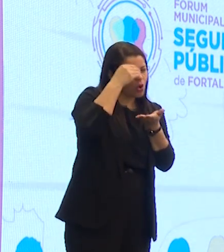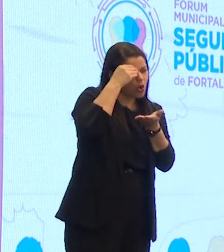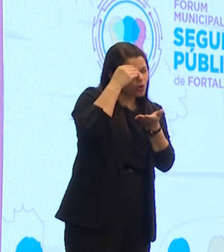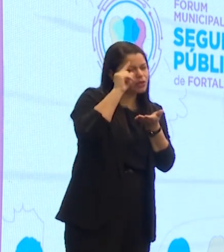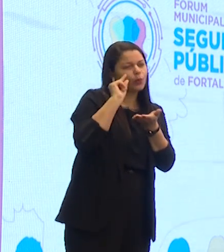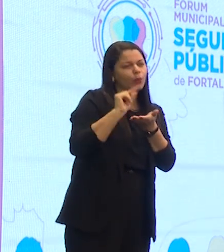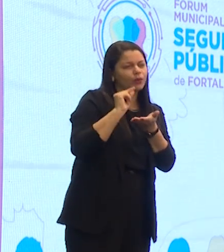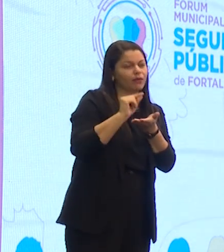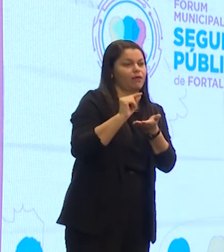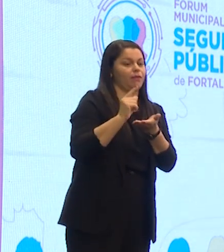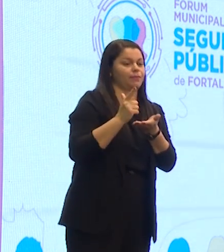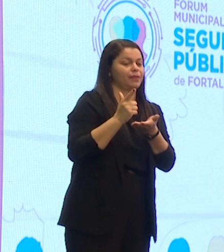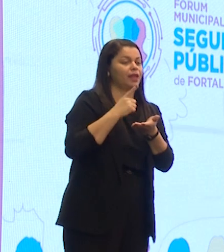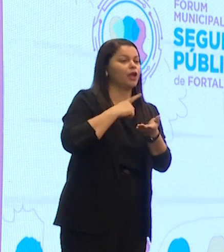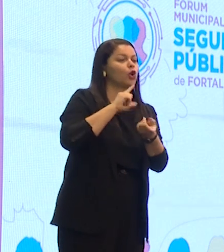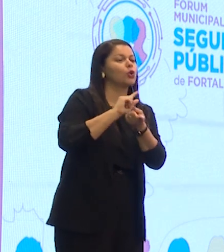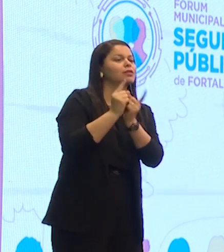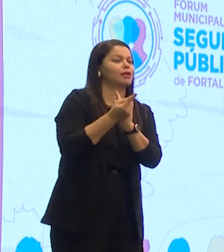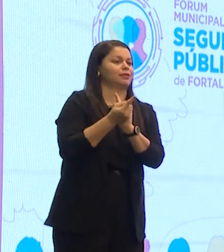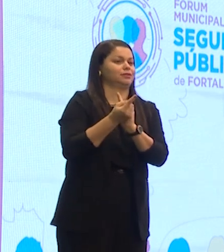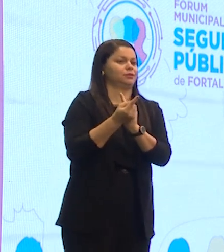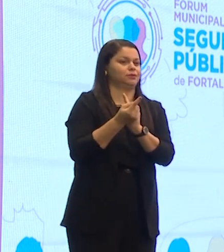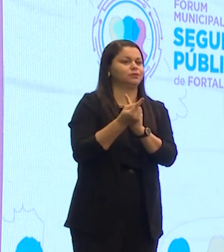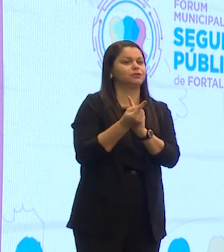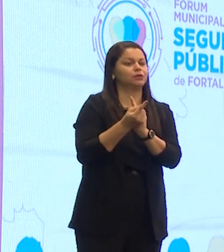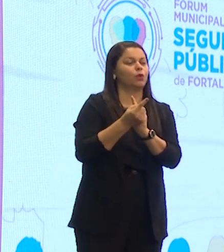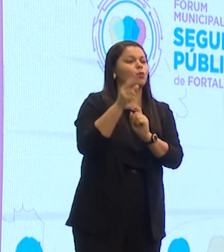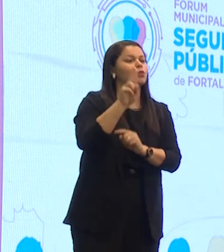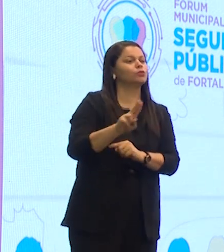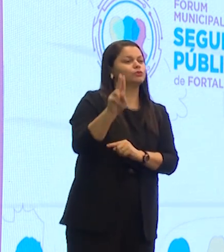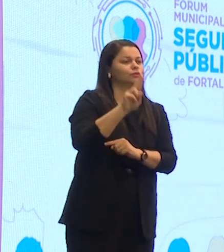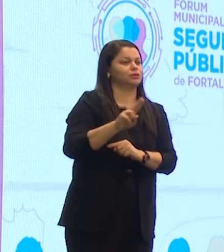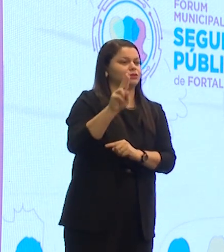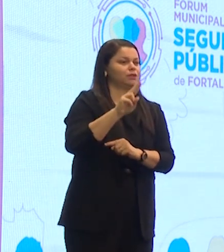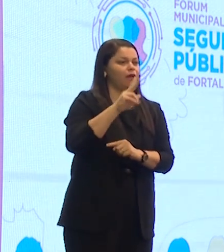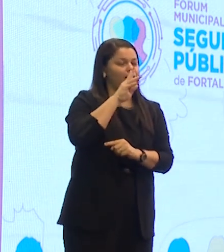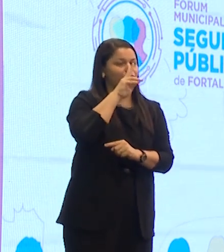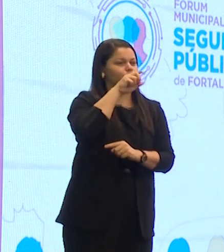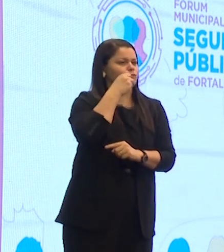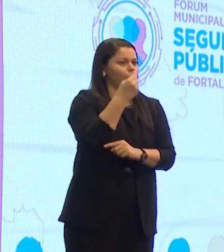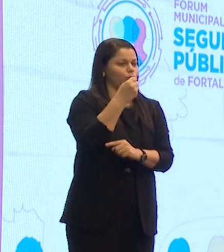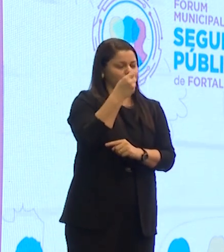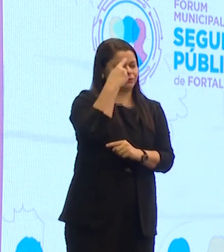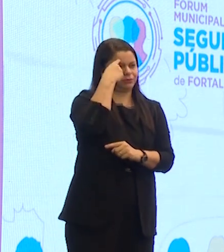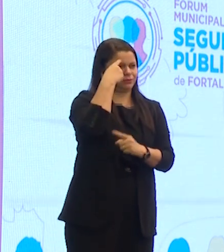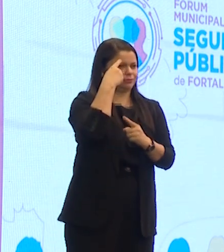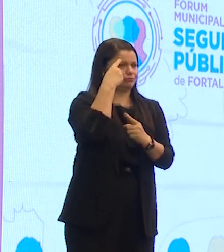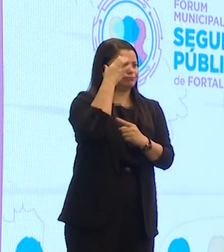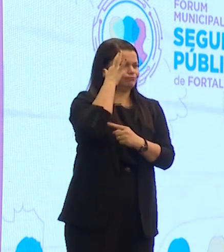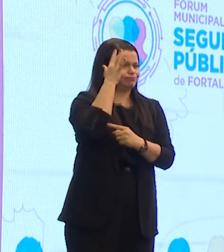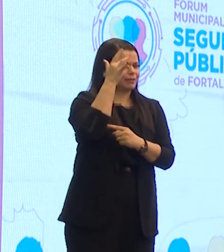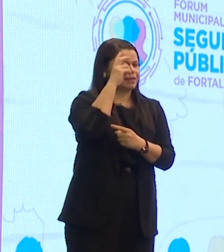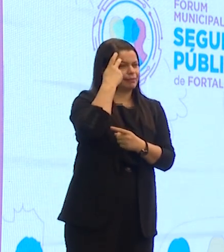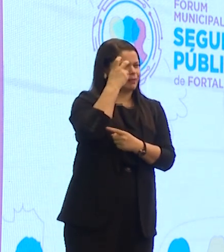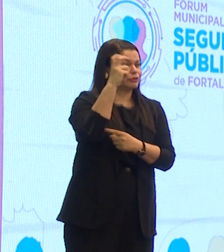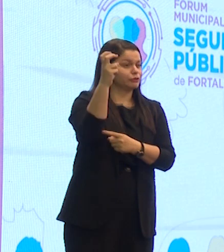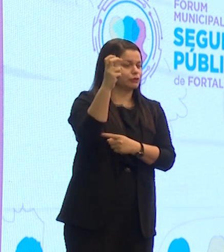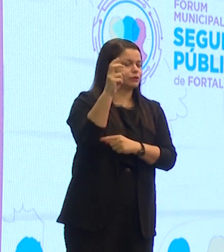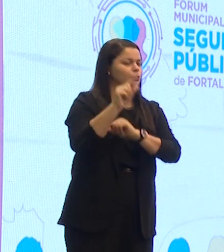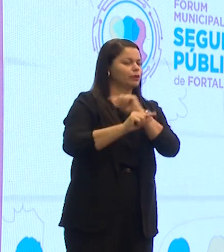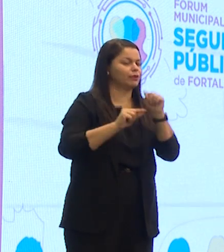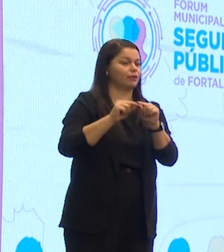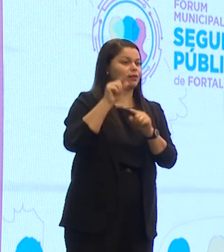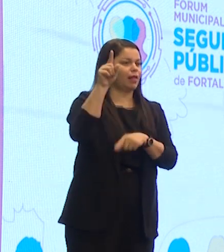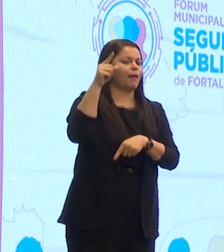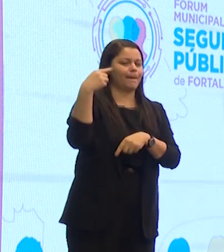a contradição entre o uso da força e inteligência. No Ministério da Justiça, eu via isso o tempo inteiro,